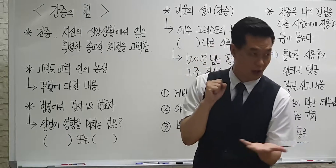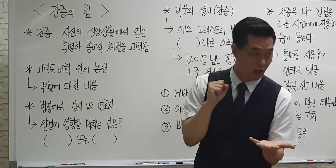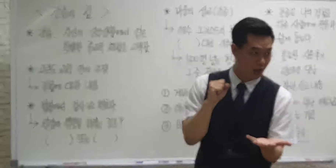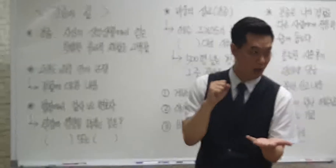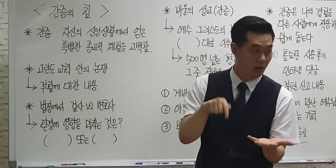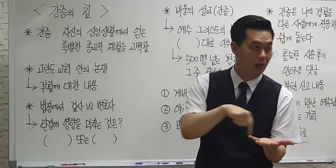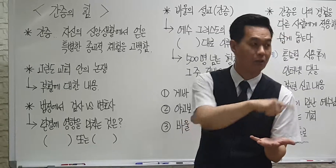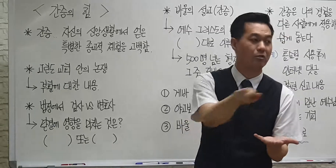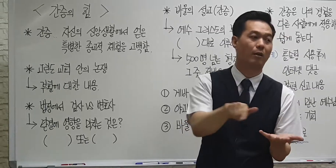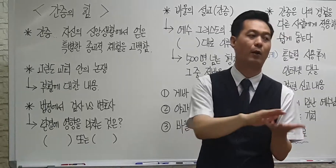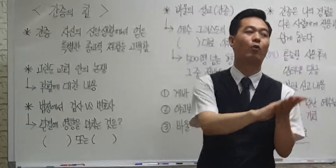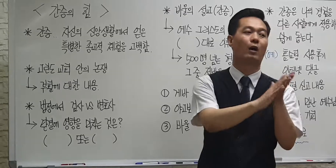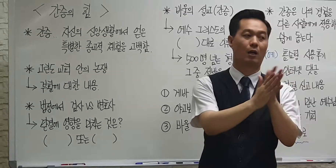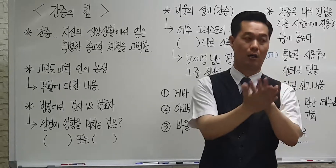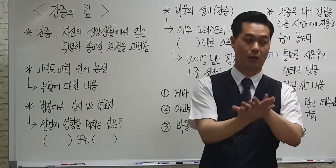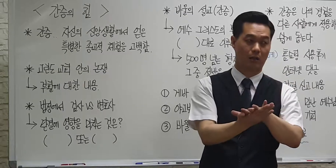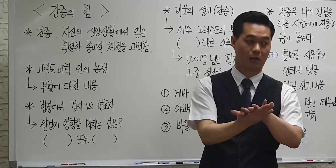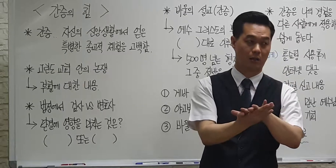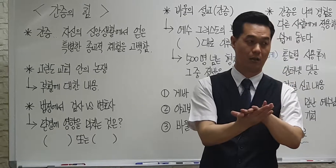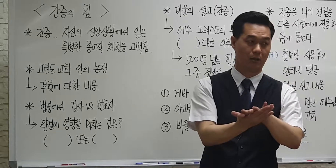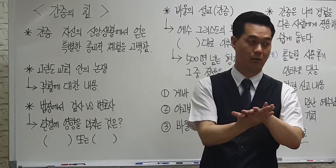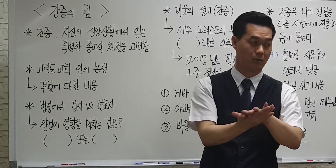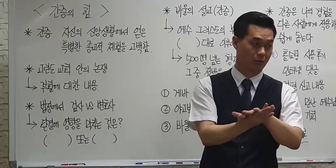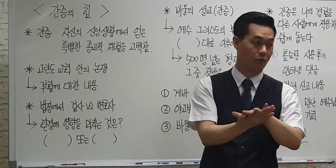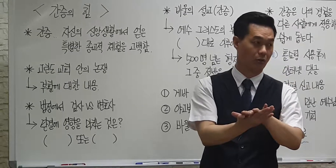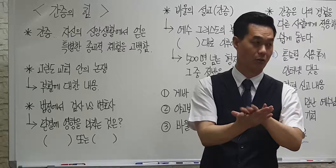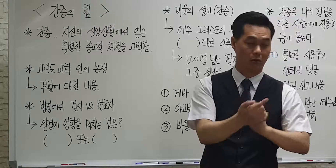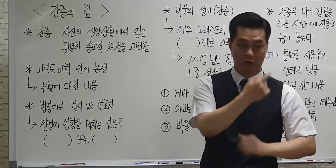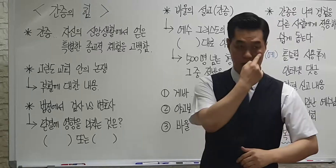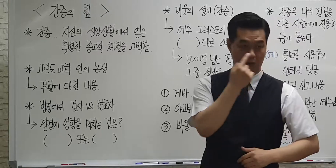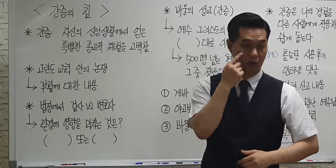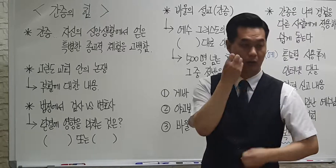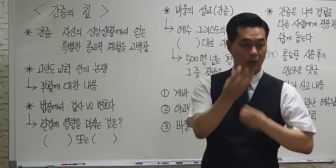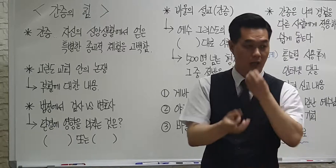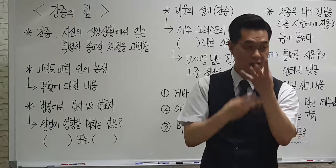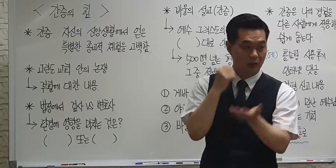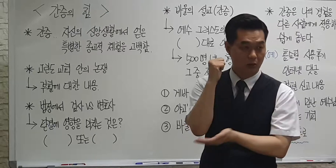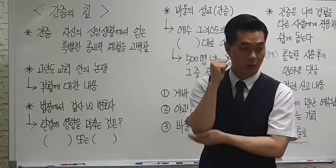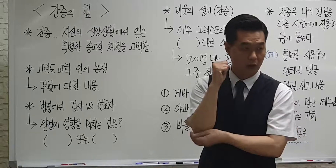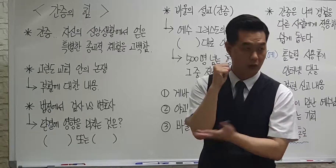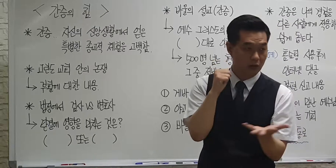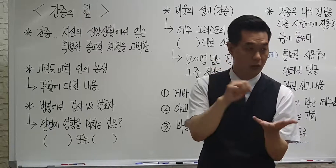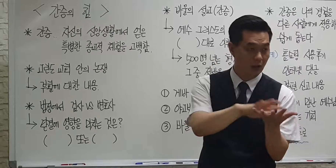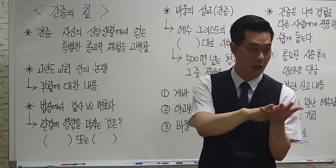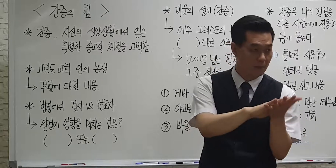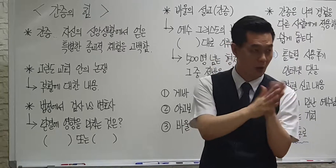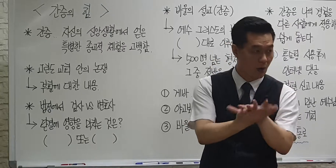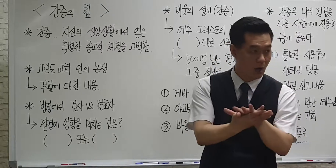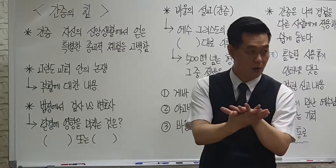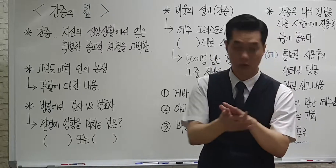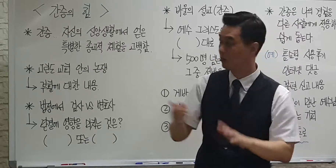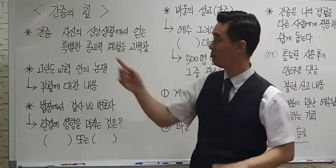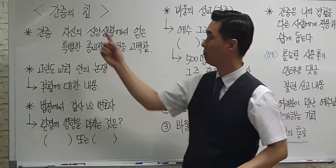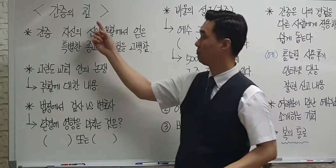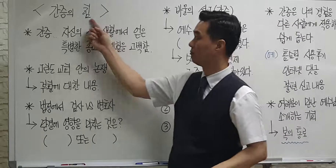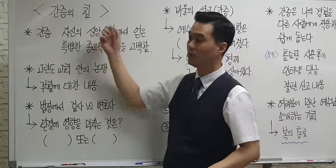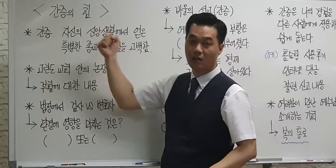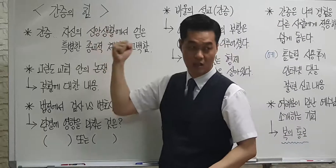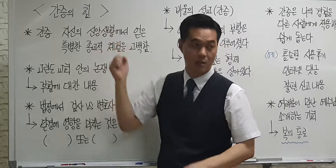때 그들의 변화 그죠? 그래서 간증을 통해서 그들이 변화하면 힘이